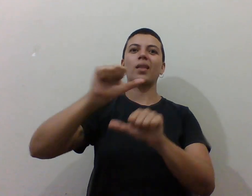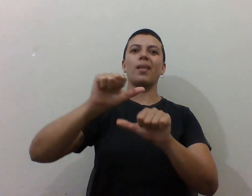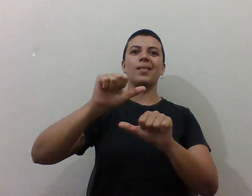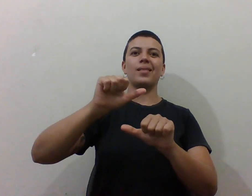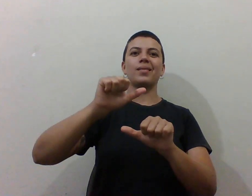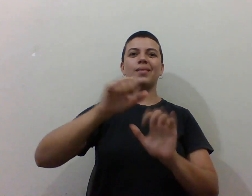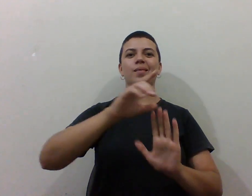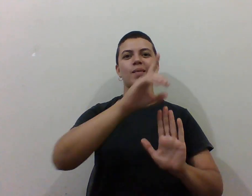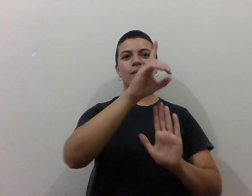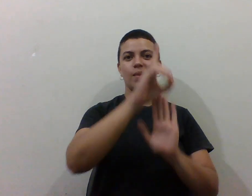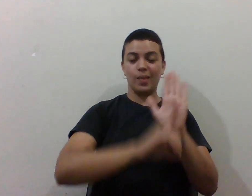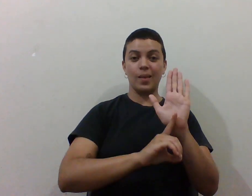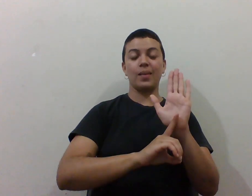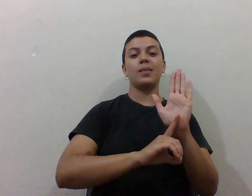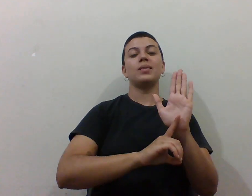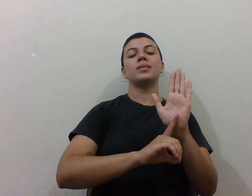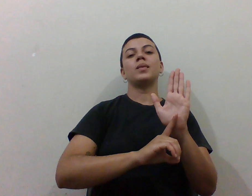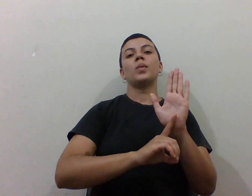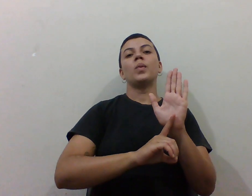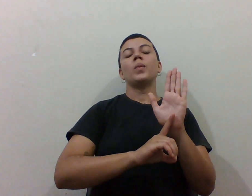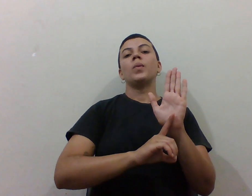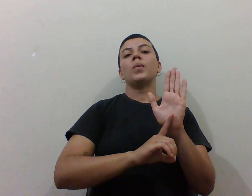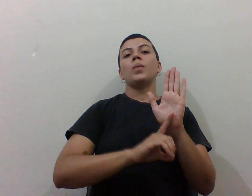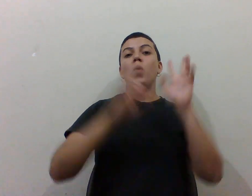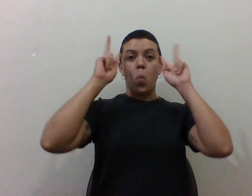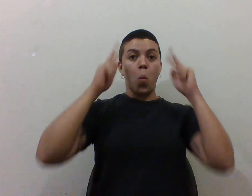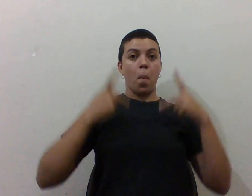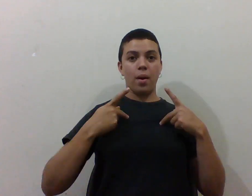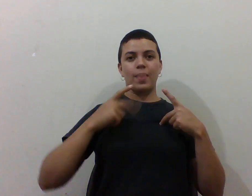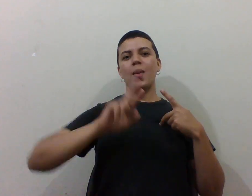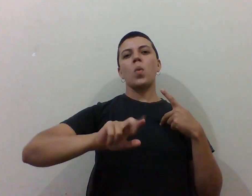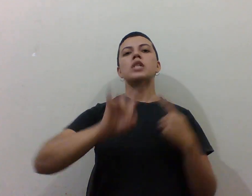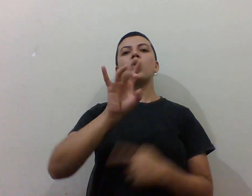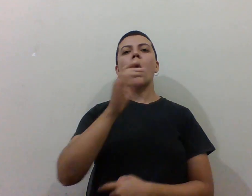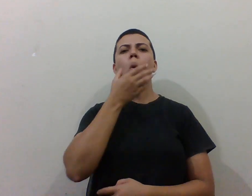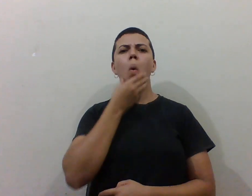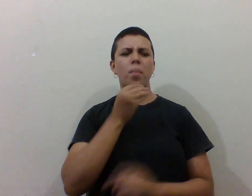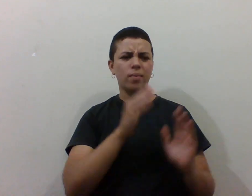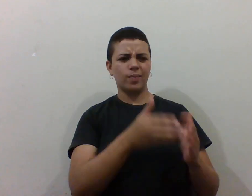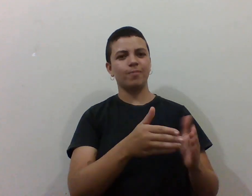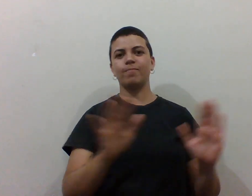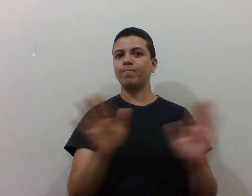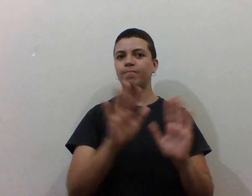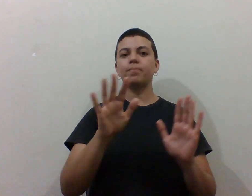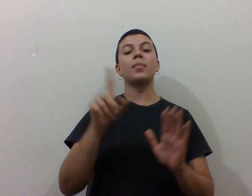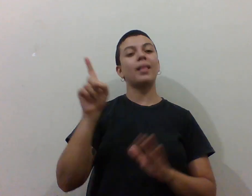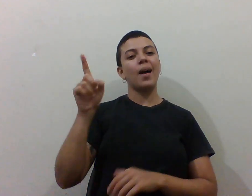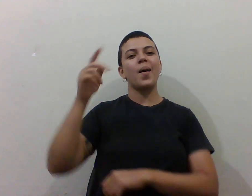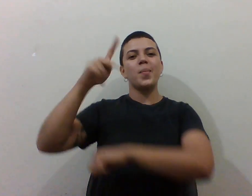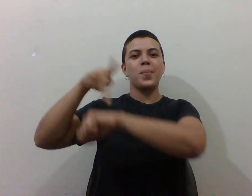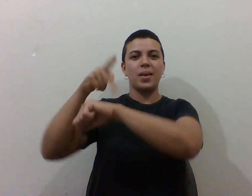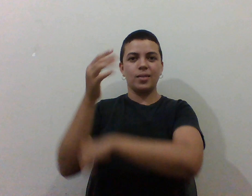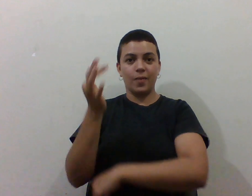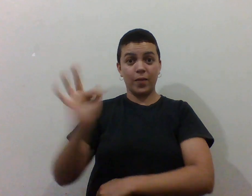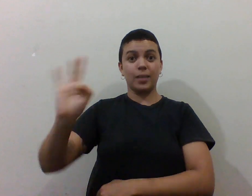dos Direitos Humanos, e não dos direitos do homem. E o que aconteceu lá na França, após a Revolução Francesa, foi que a Declaração de